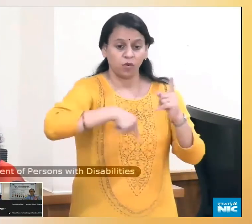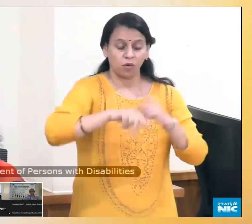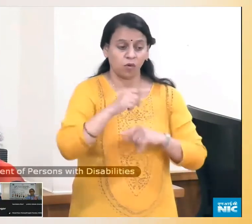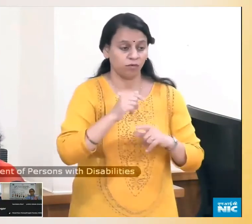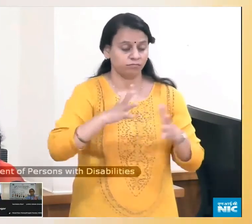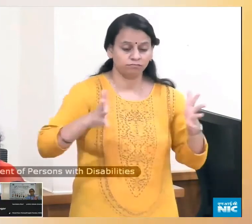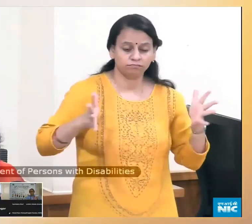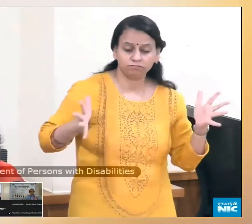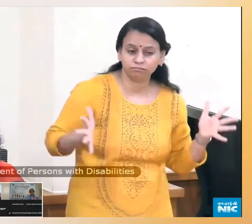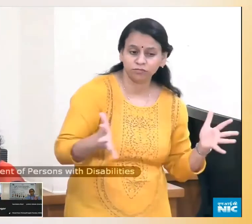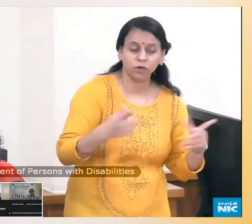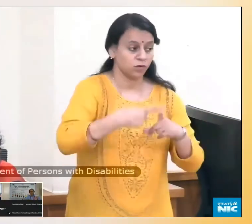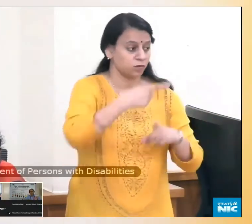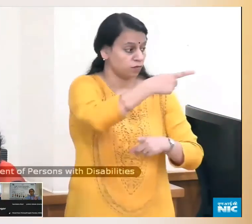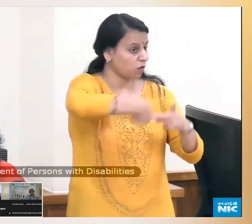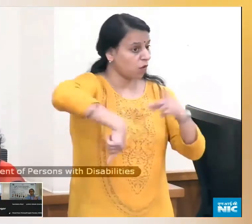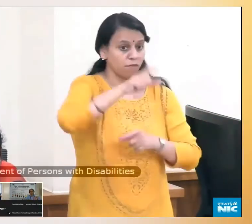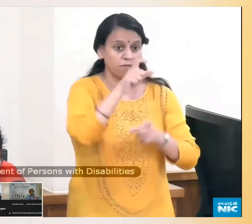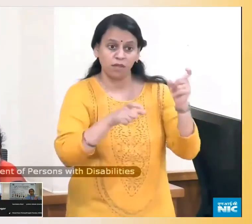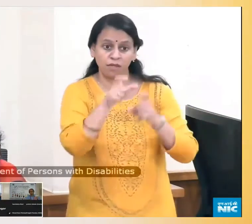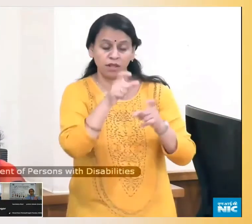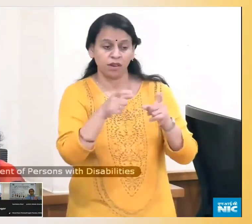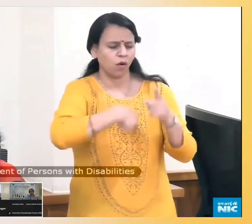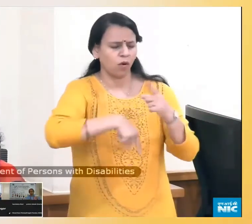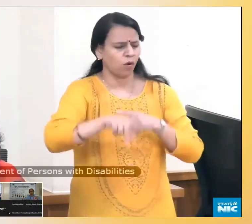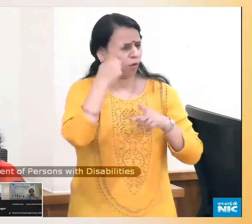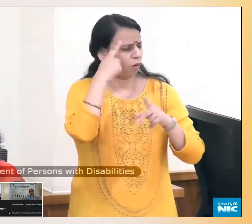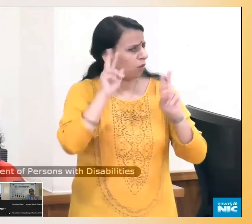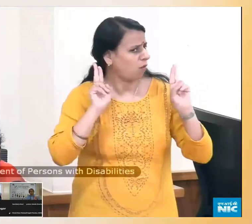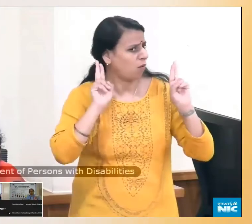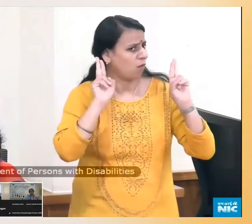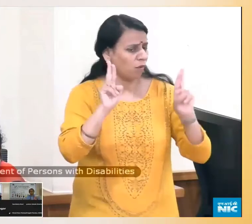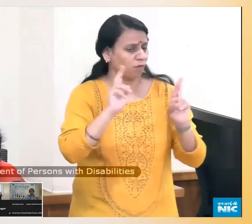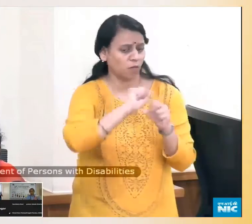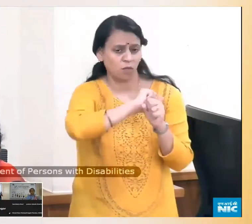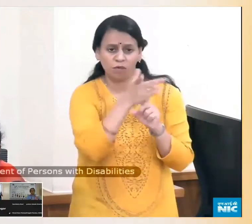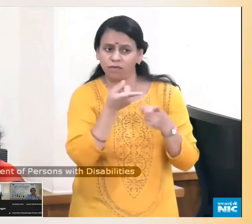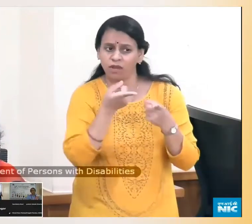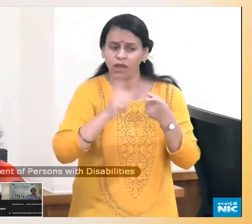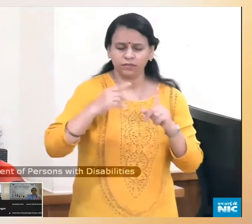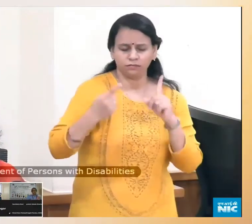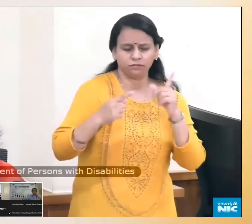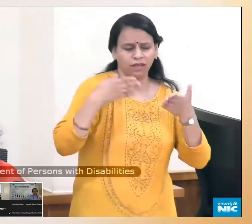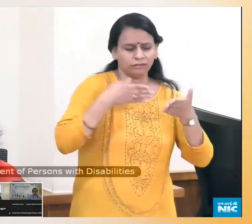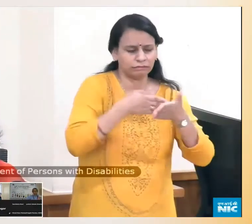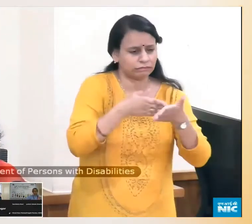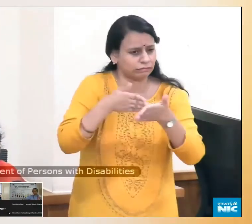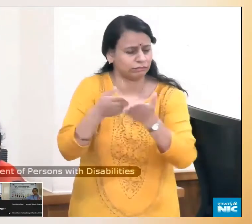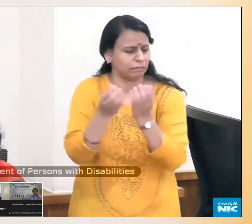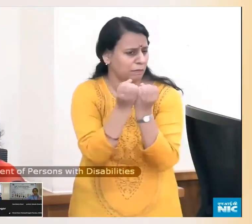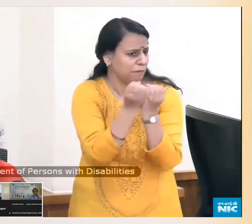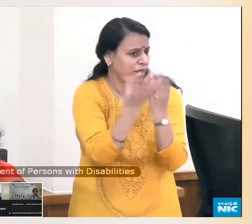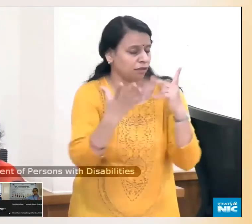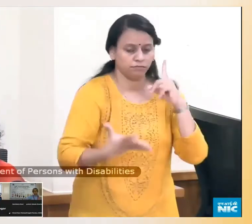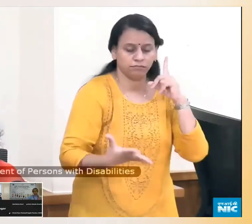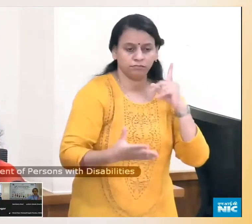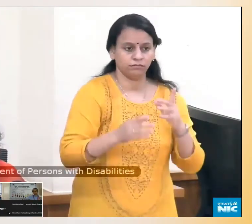की और हम सबको यही कामना करते हैं सभी महामारी में उत्पन्न चुनौतियों को